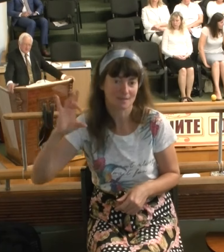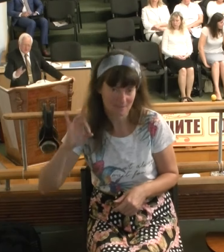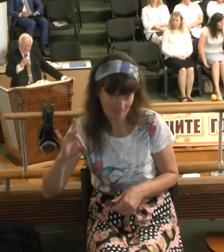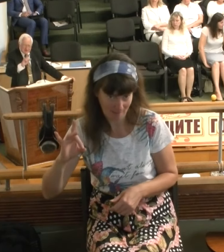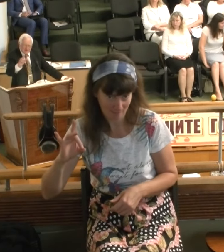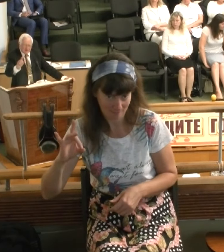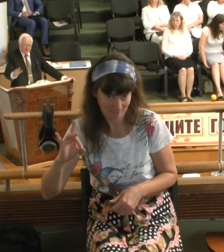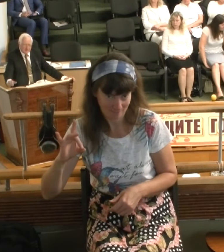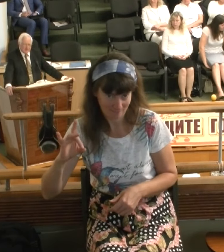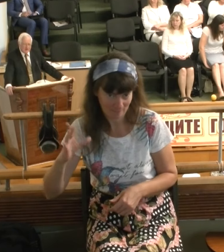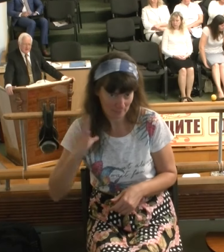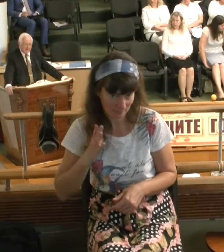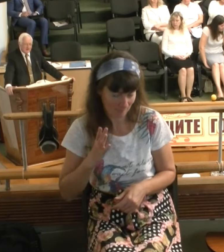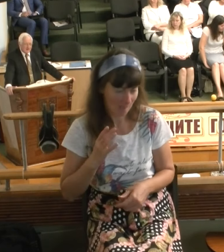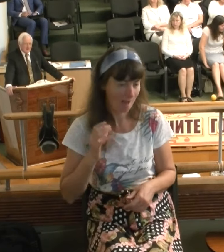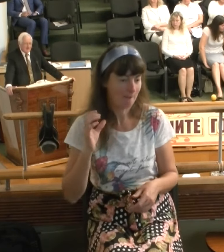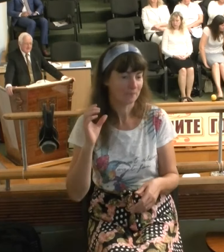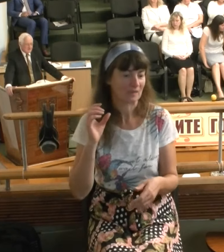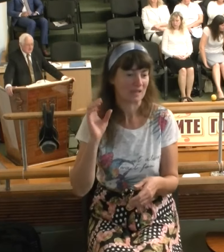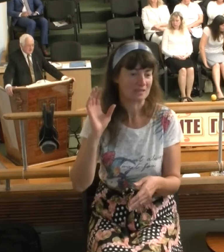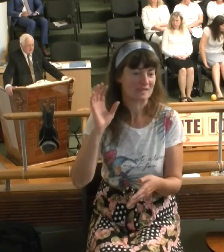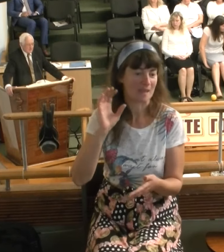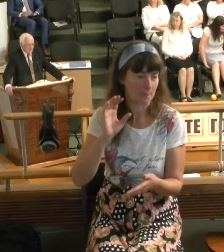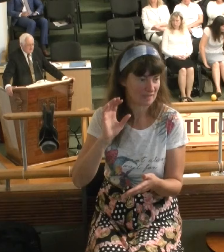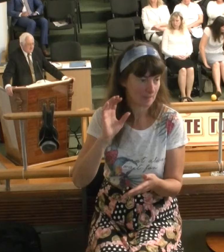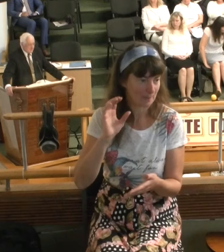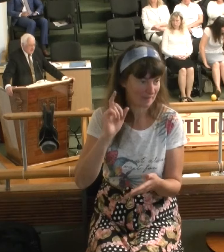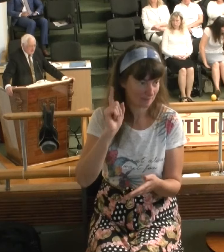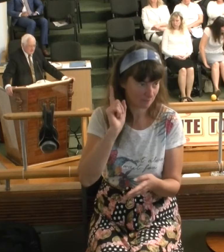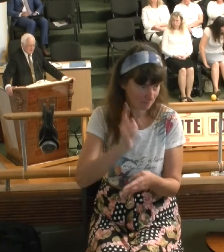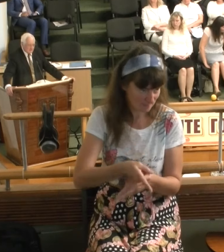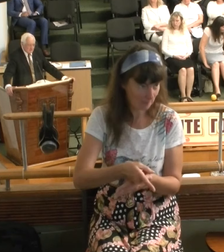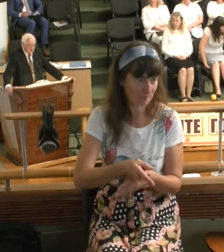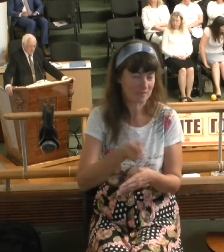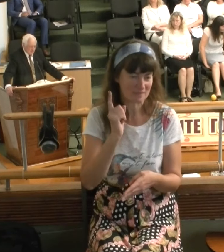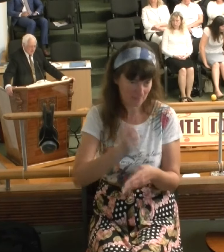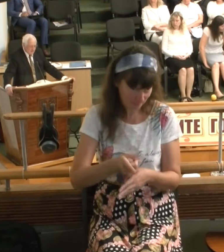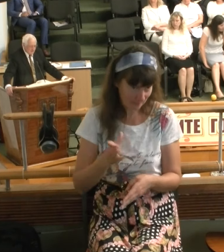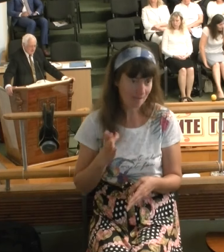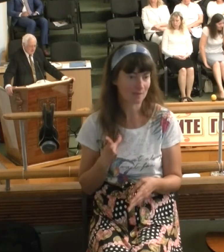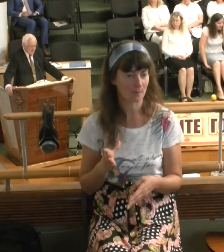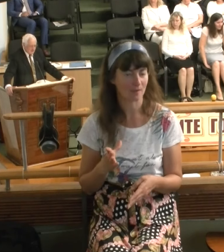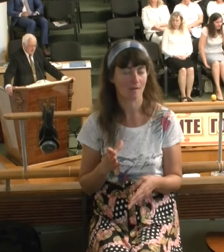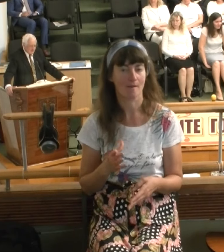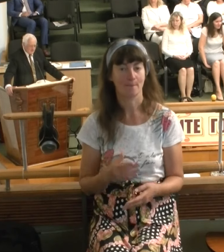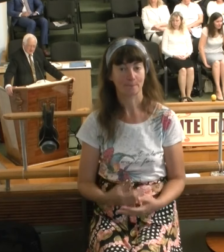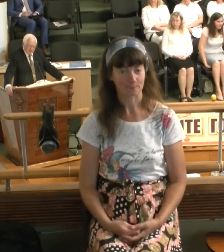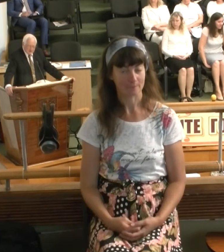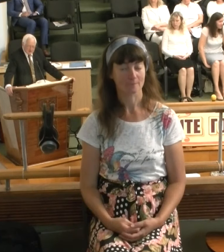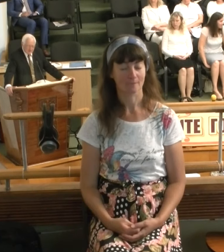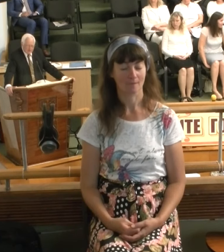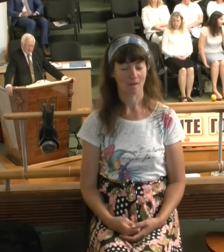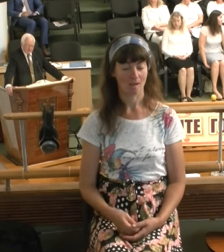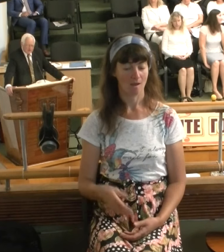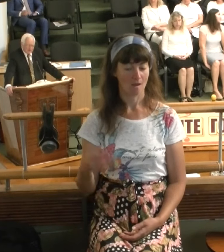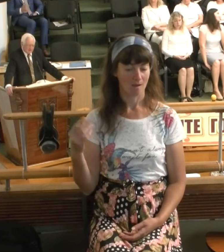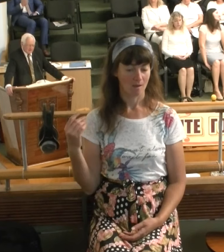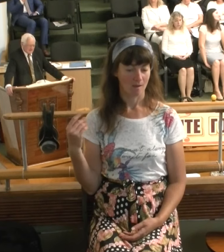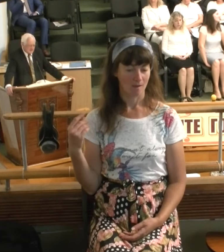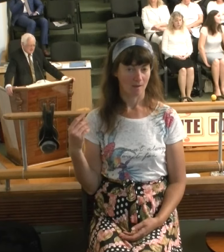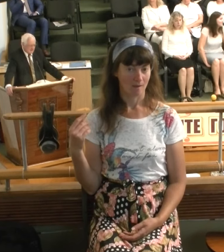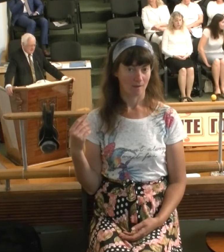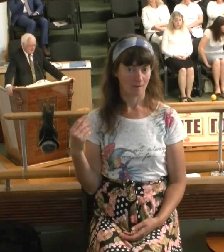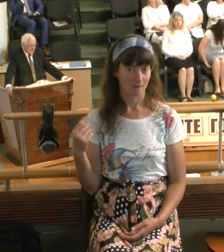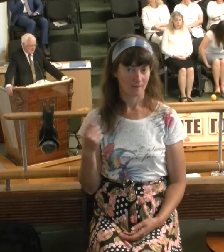вынесли. Очень часто нам говорили, а, это те, которые помогали друг другу. Не так часто это